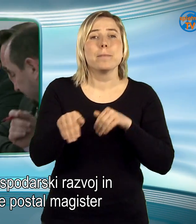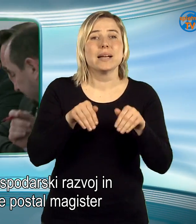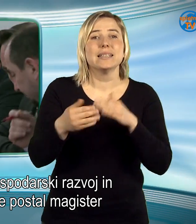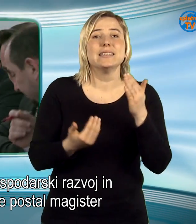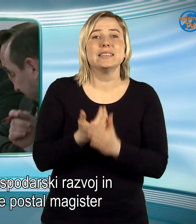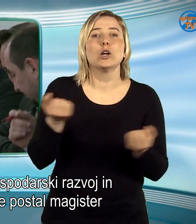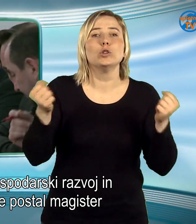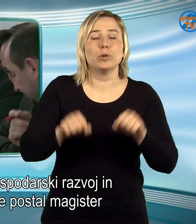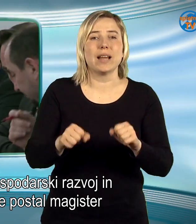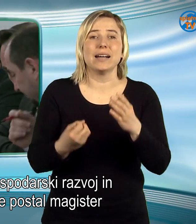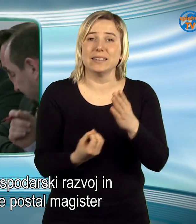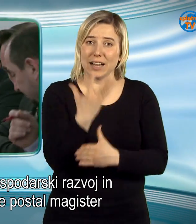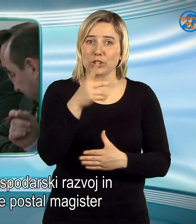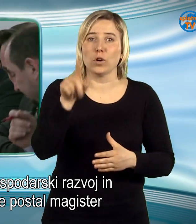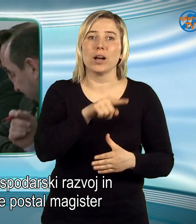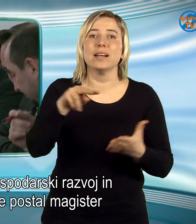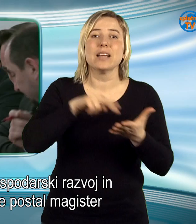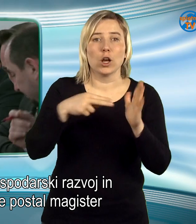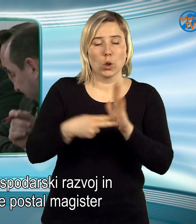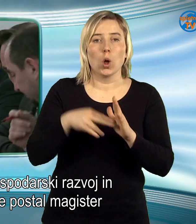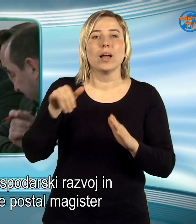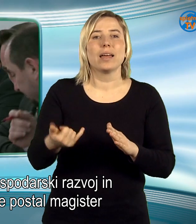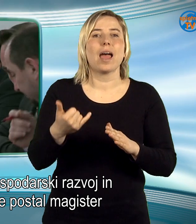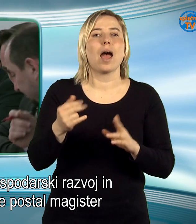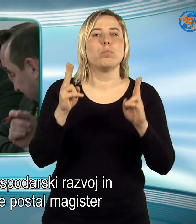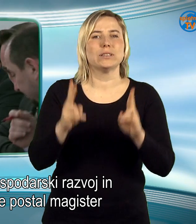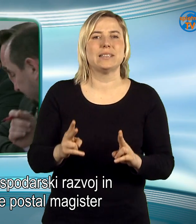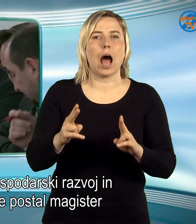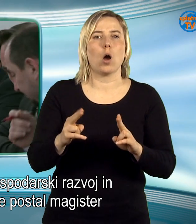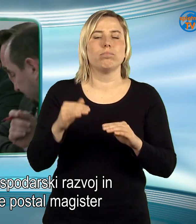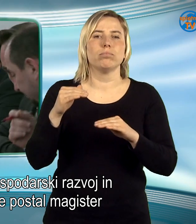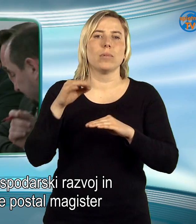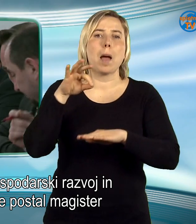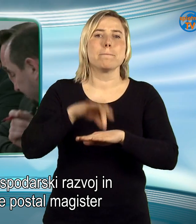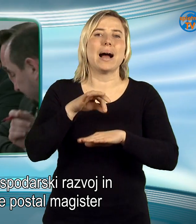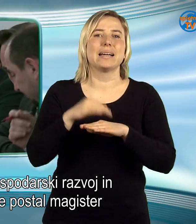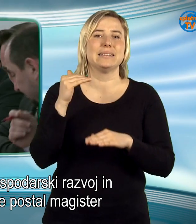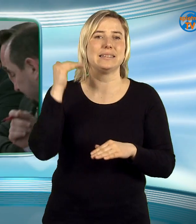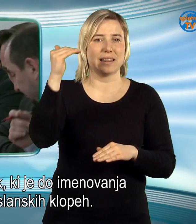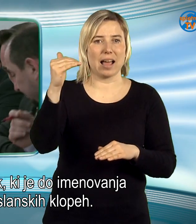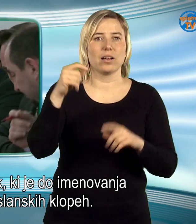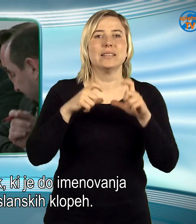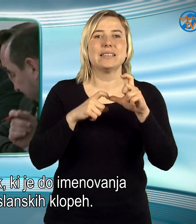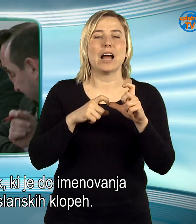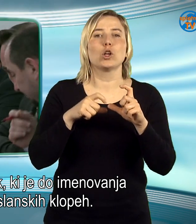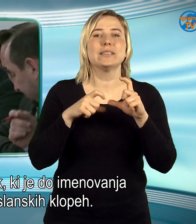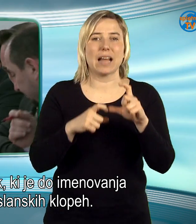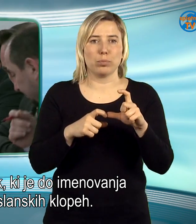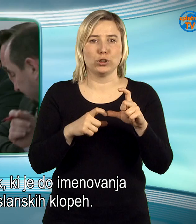Minister za gospodarski razvoj in tehnologijo je postal magister Stanko Stepišnik, ki je do imenovanja sedel v